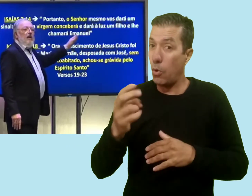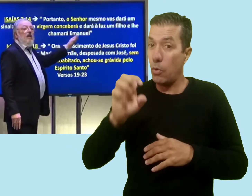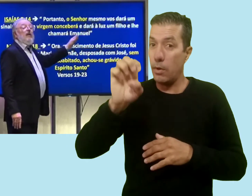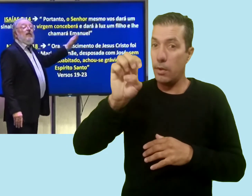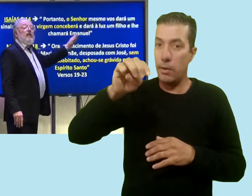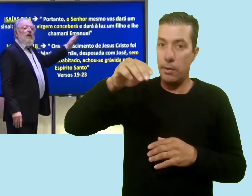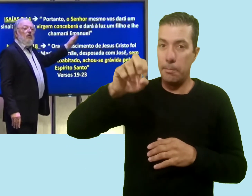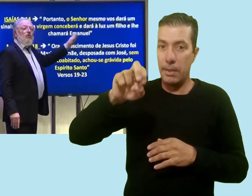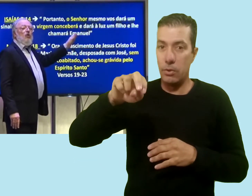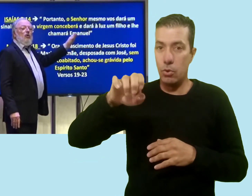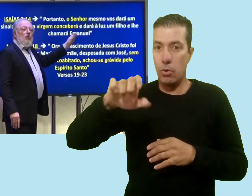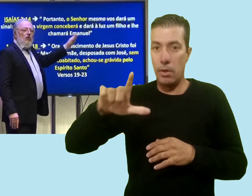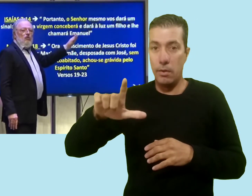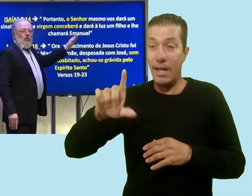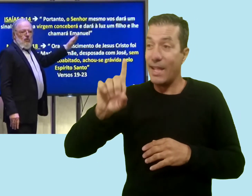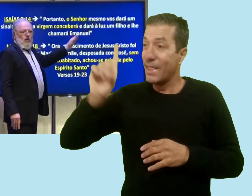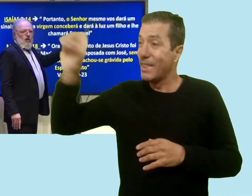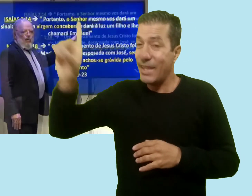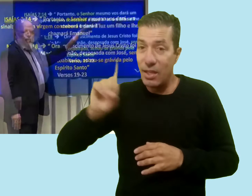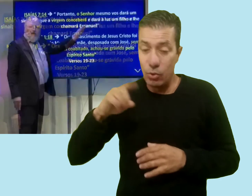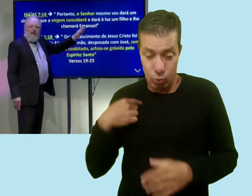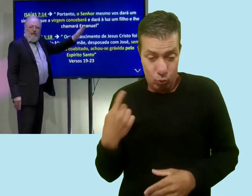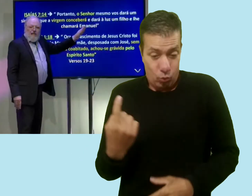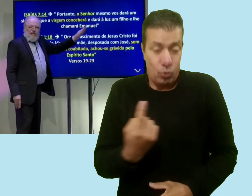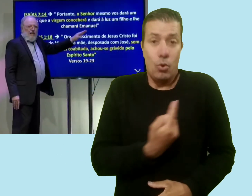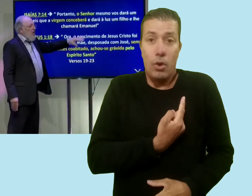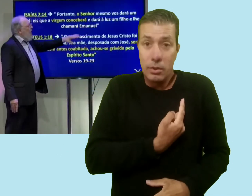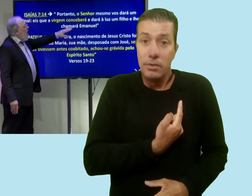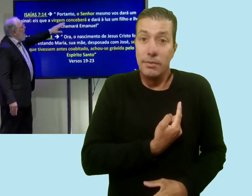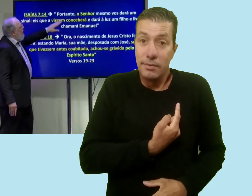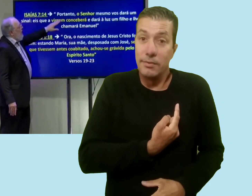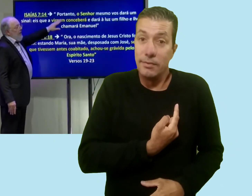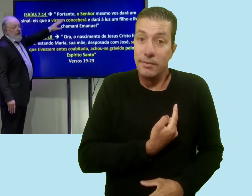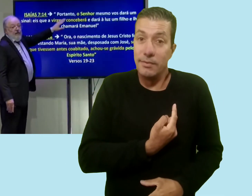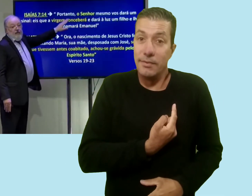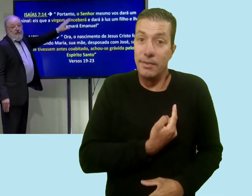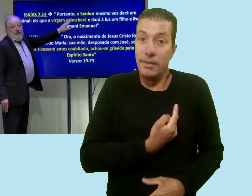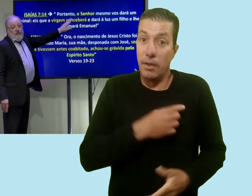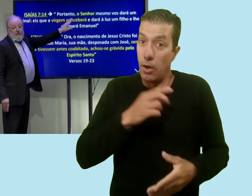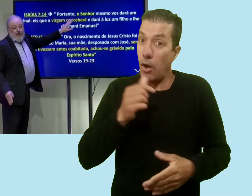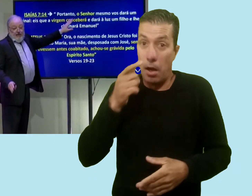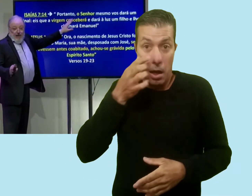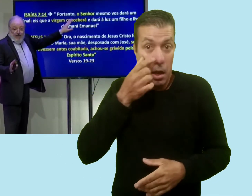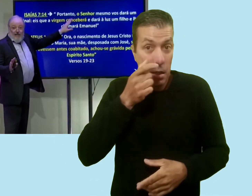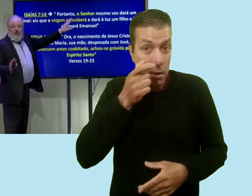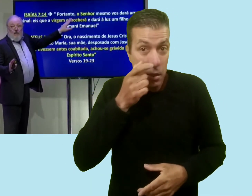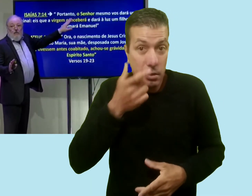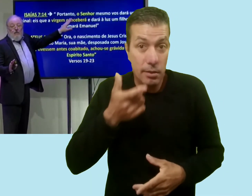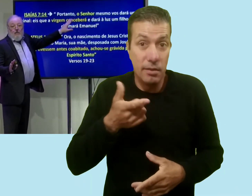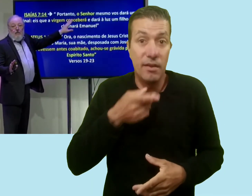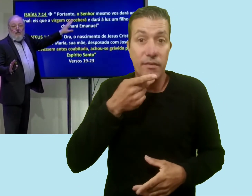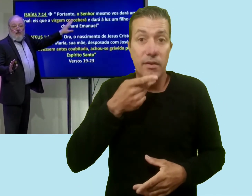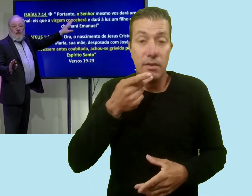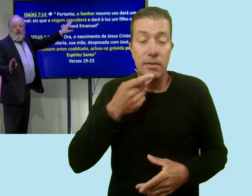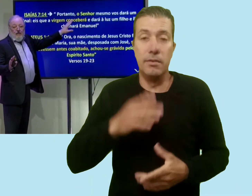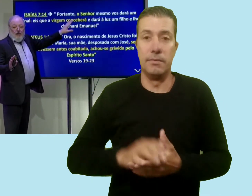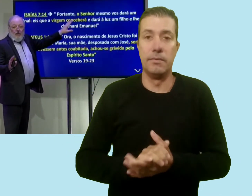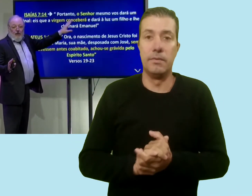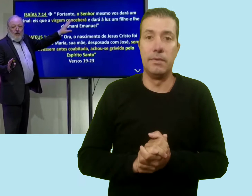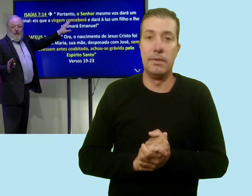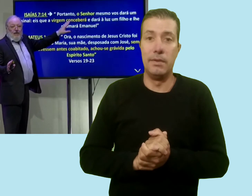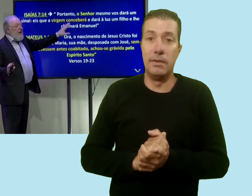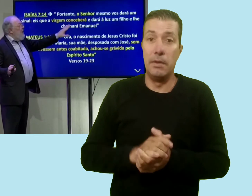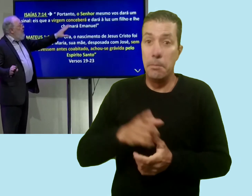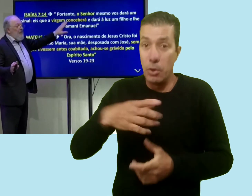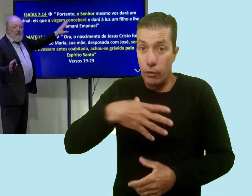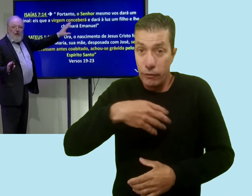dizer Deus conosco. Então ele está dizendo assim, ó, presta bem atenção. Ele está falando